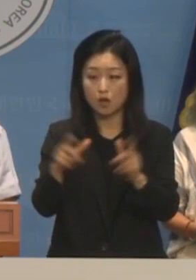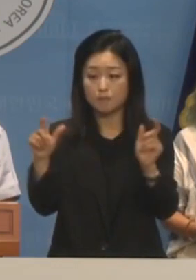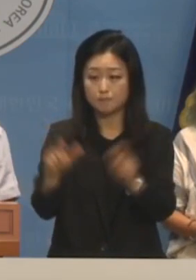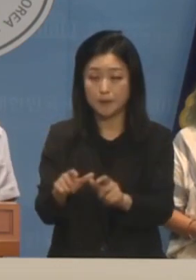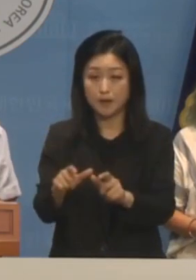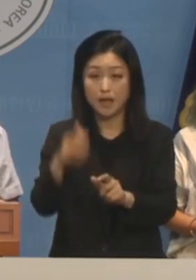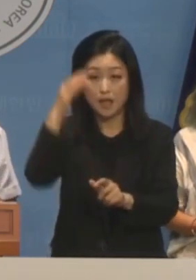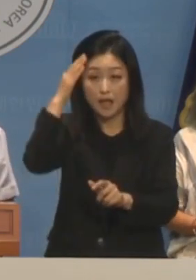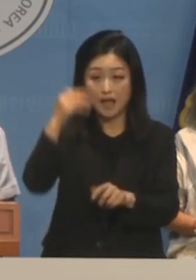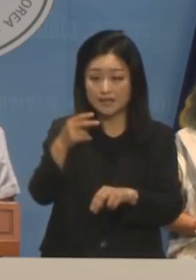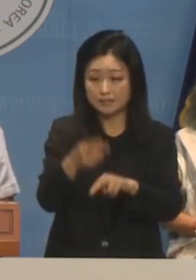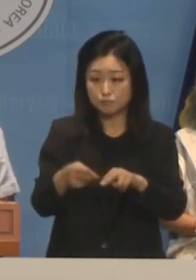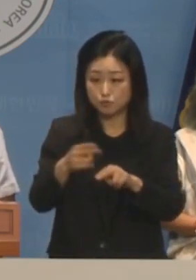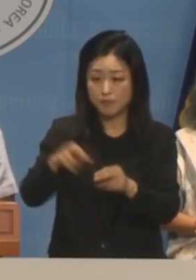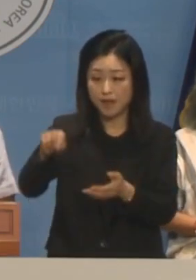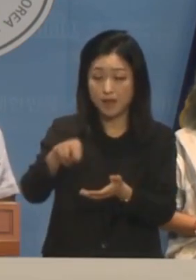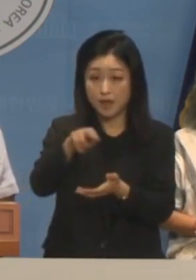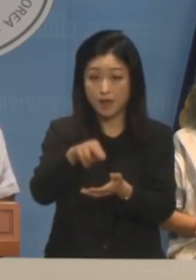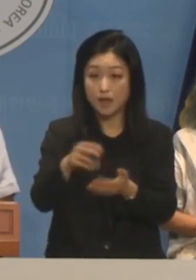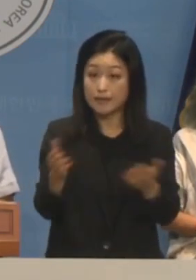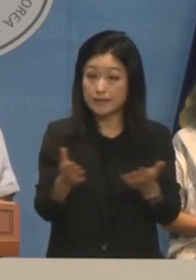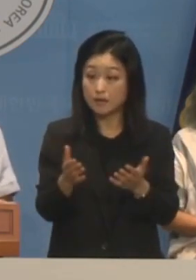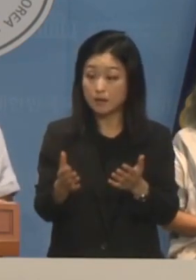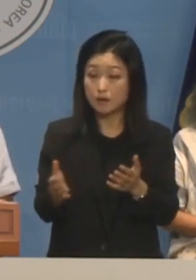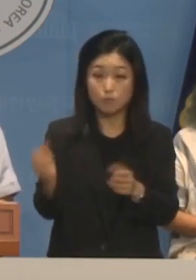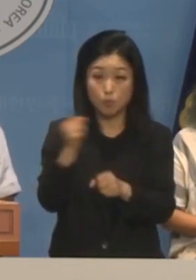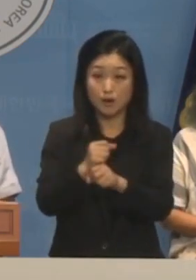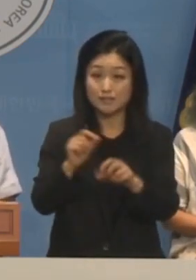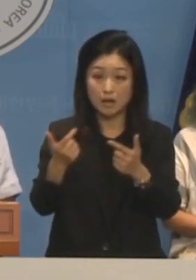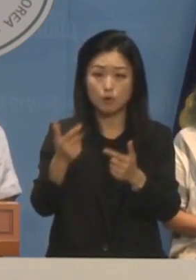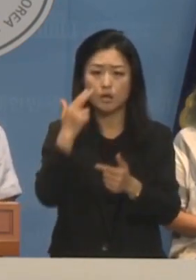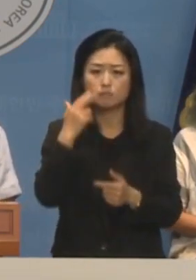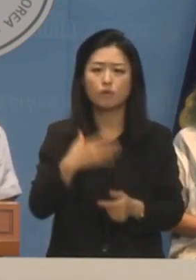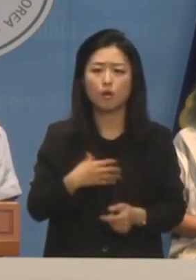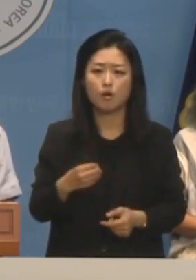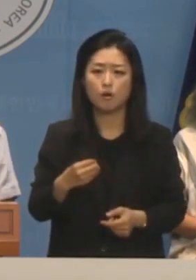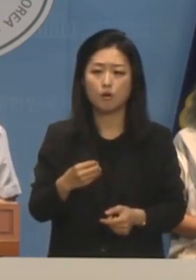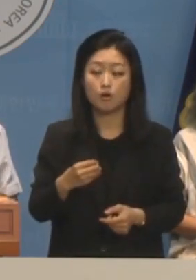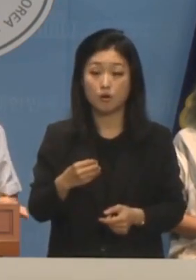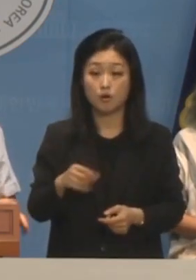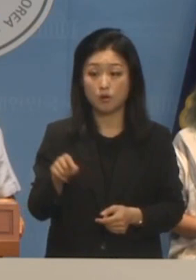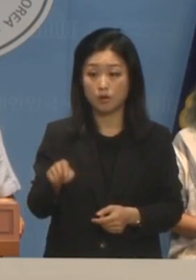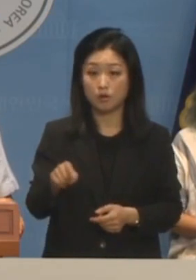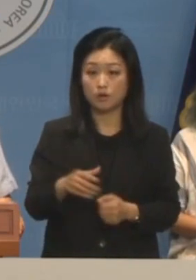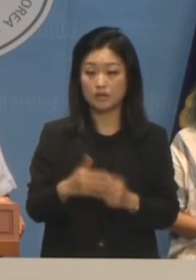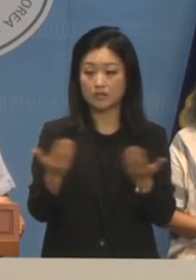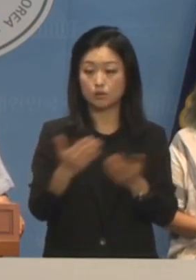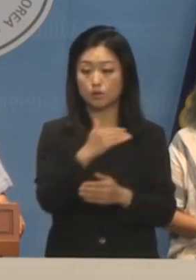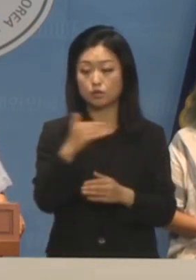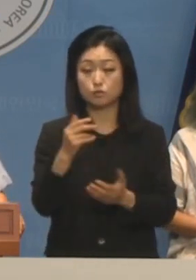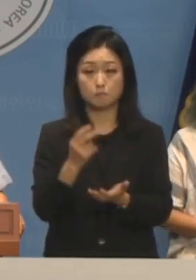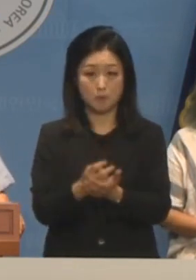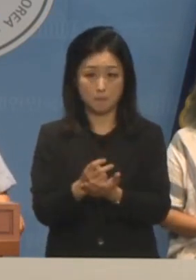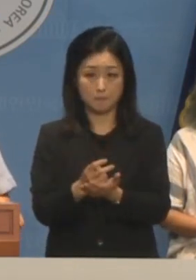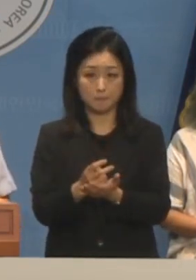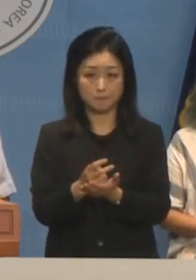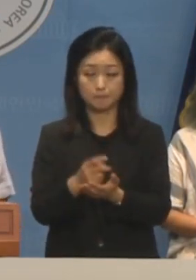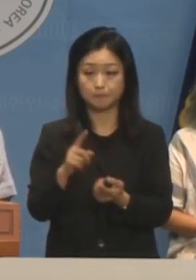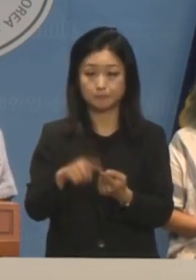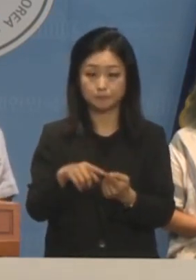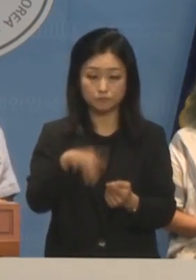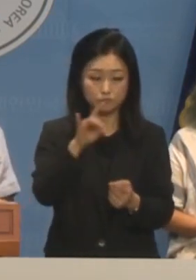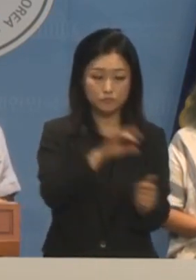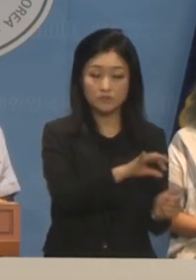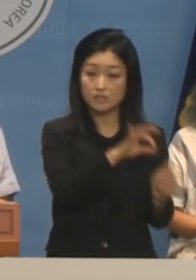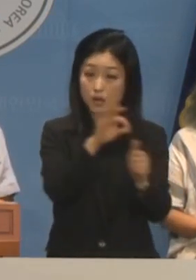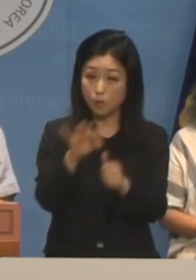뷔페 업장 영업도 복원하지 않고 있습니다. 이것은 근로기준법상의 우선 재고용